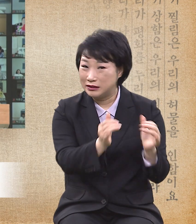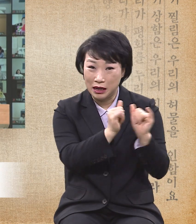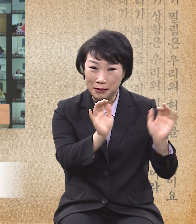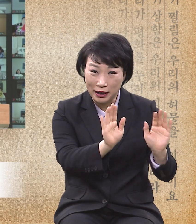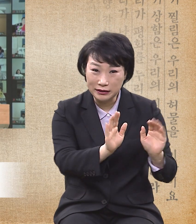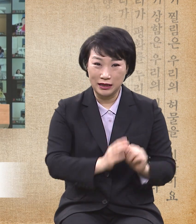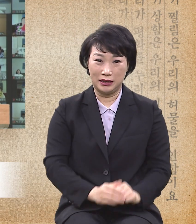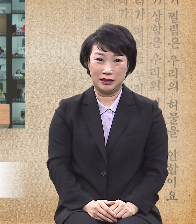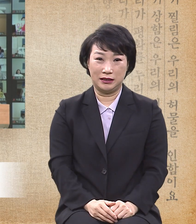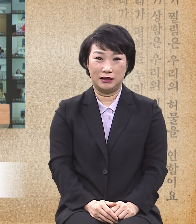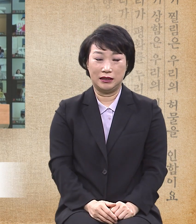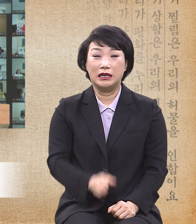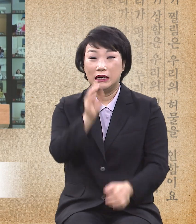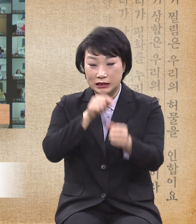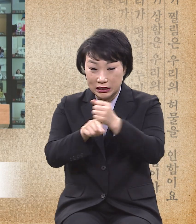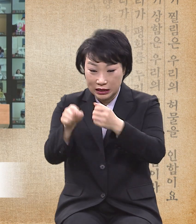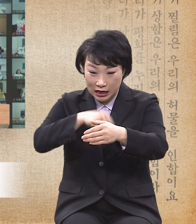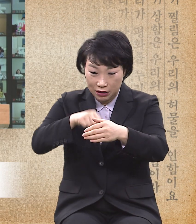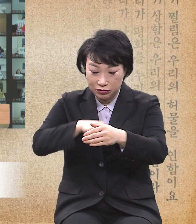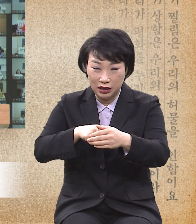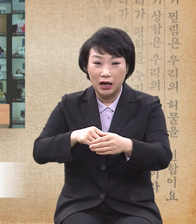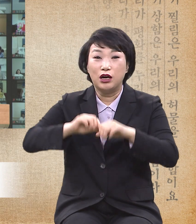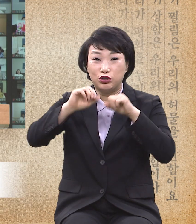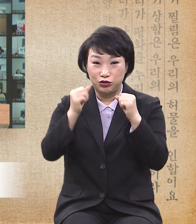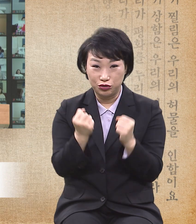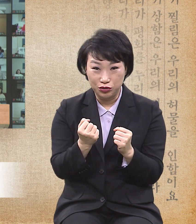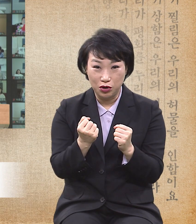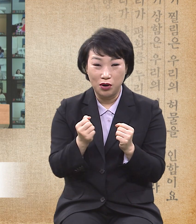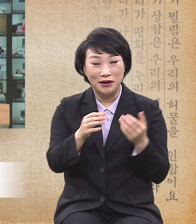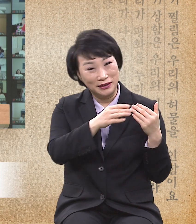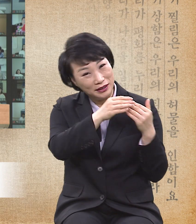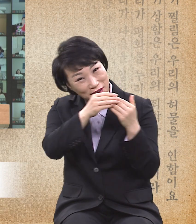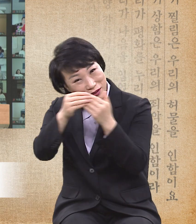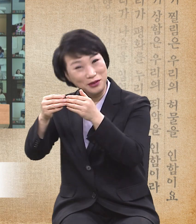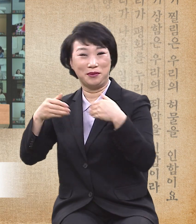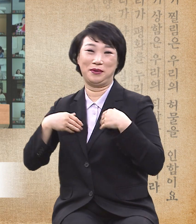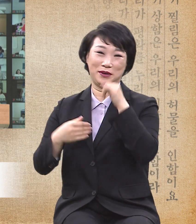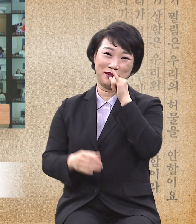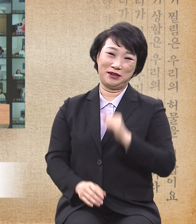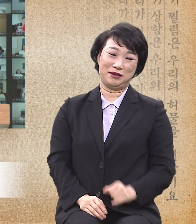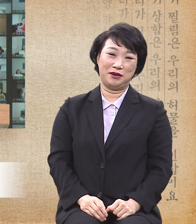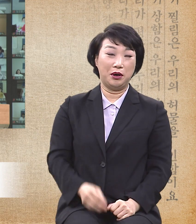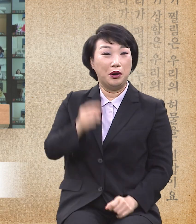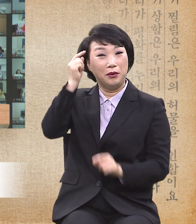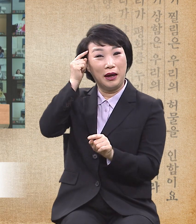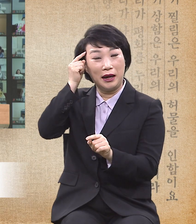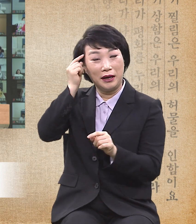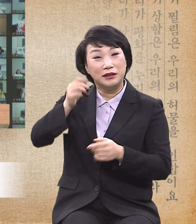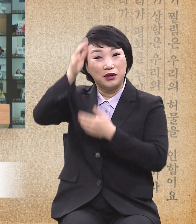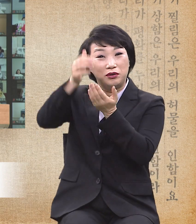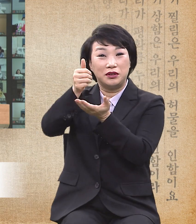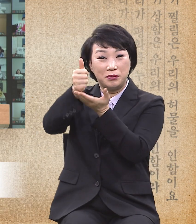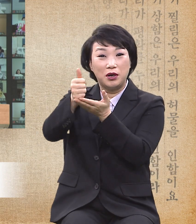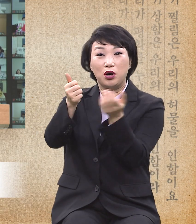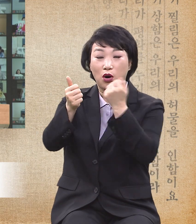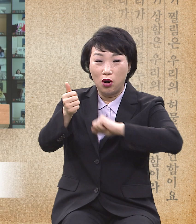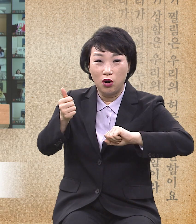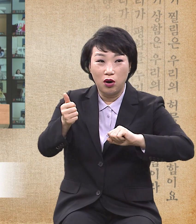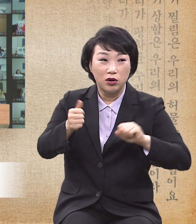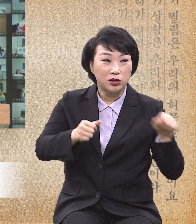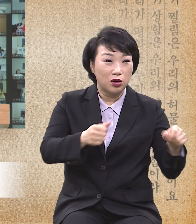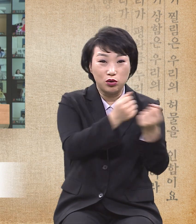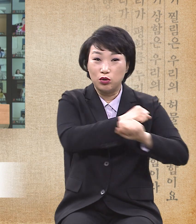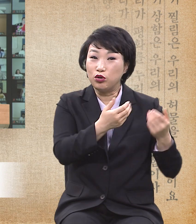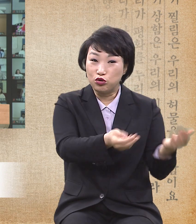아니요, 진리 가운데로 복종하여 인도받는 자다. 왜? 성령은 거역하면